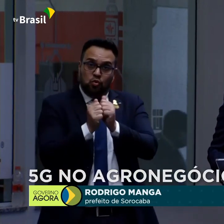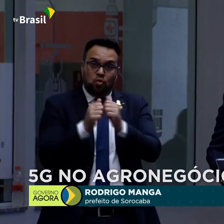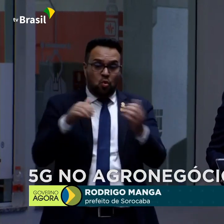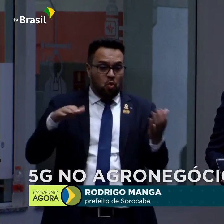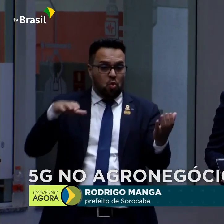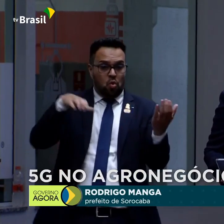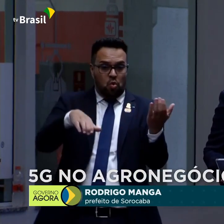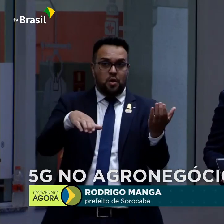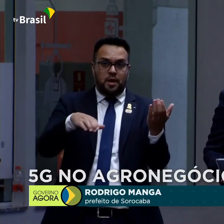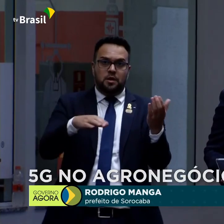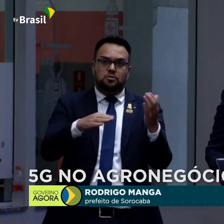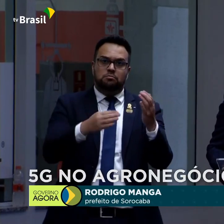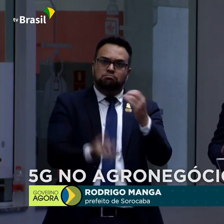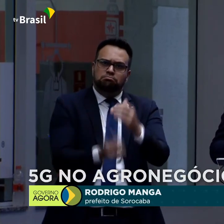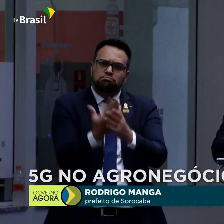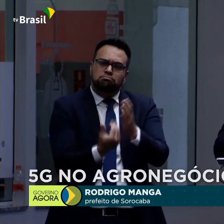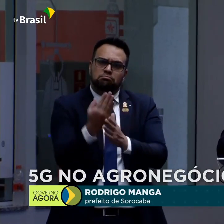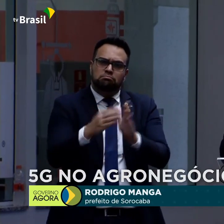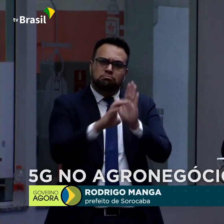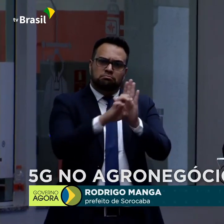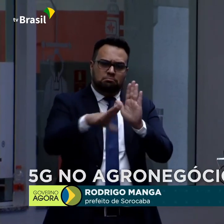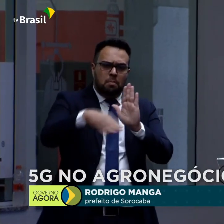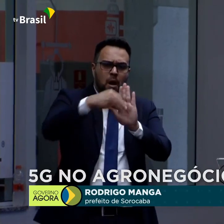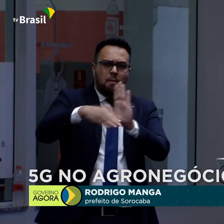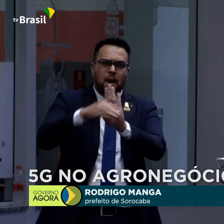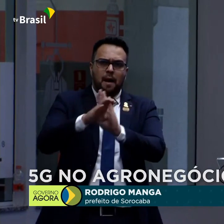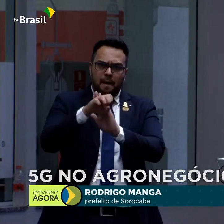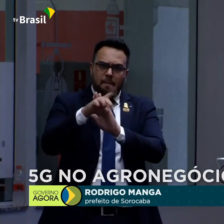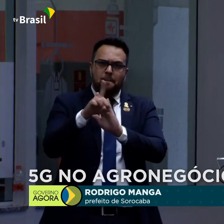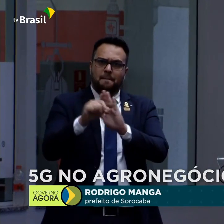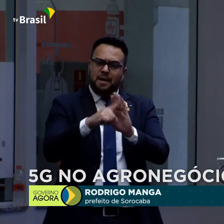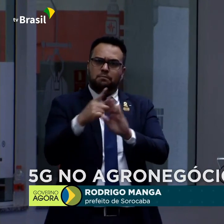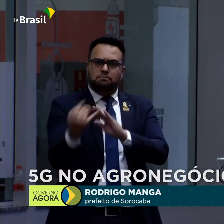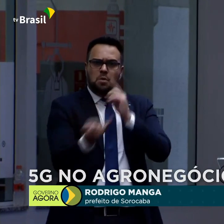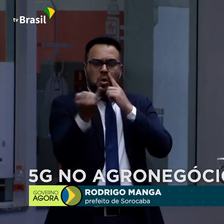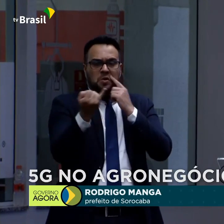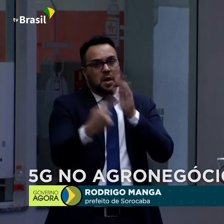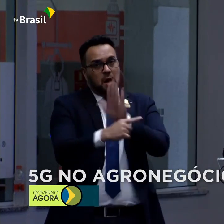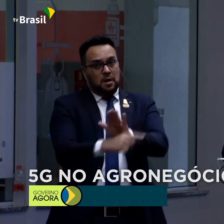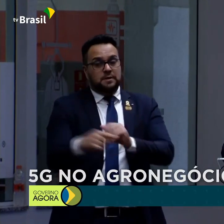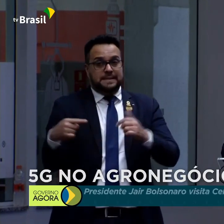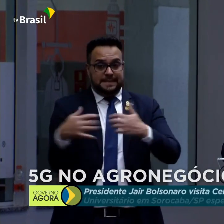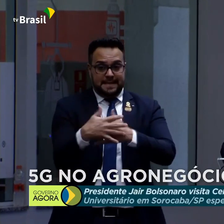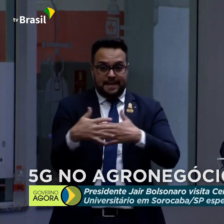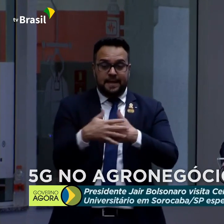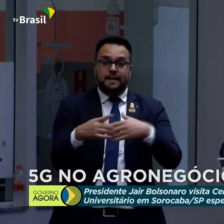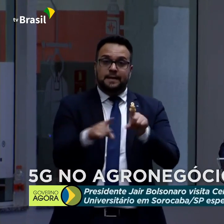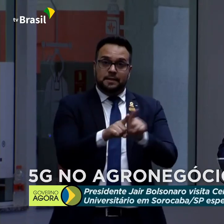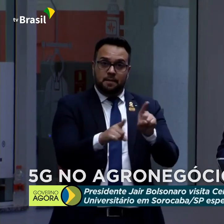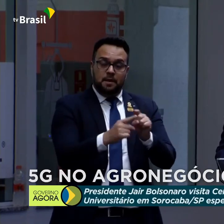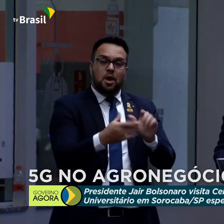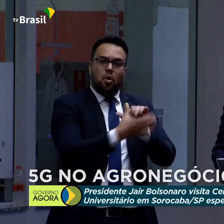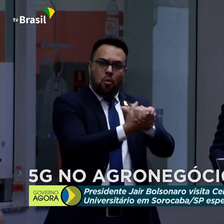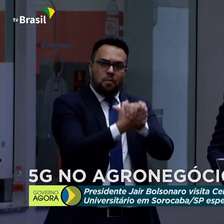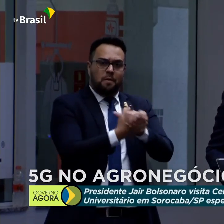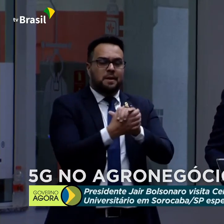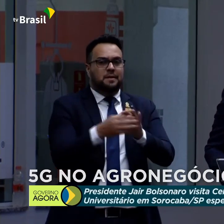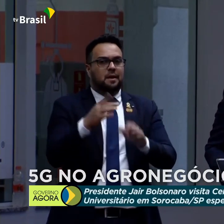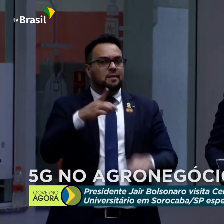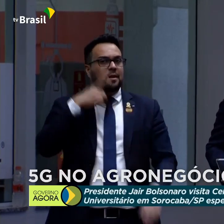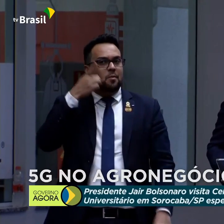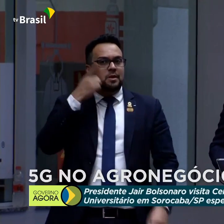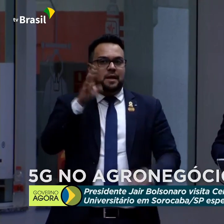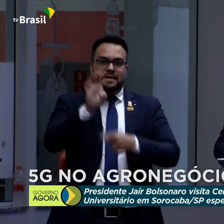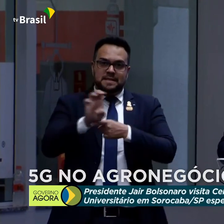enviando emendas impositivas bastante importantes para a nossa cidade. Cumprimentar os deputados estaduais, na pessoa do